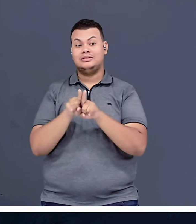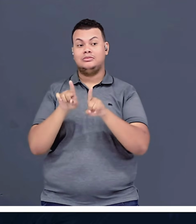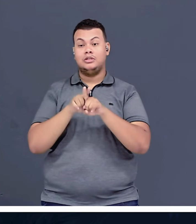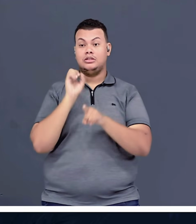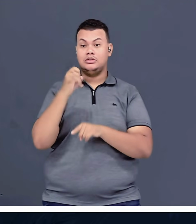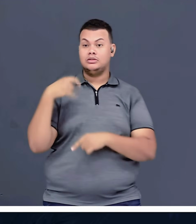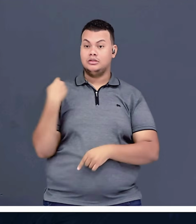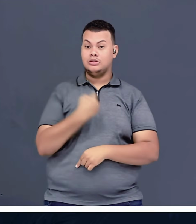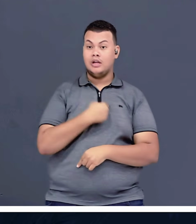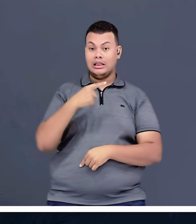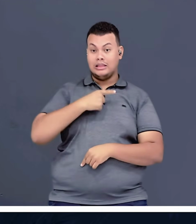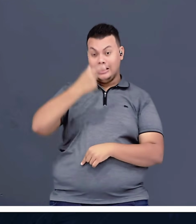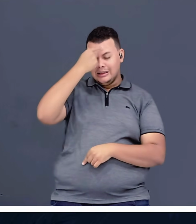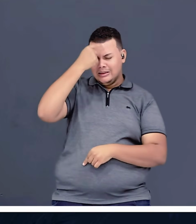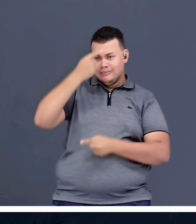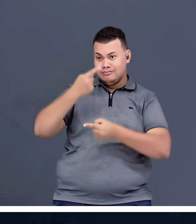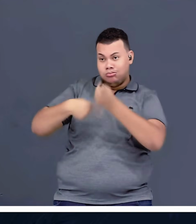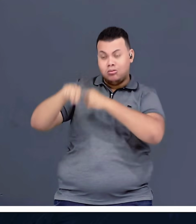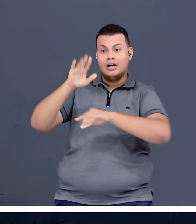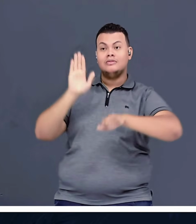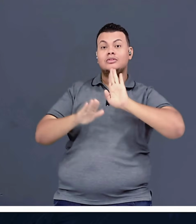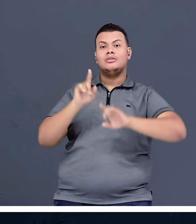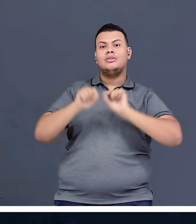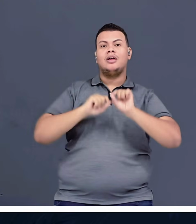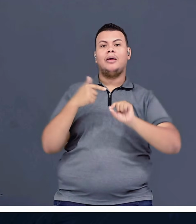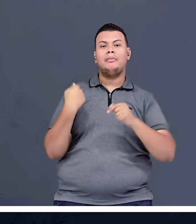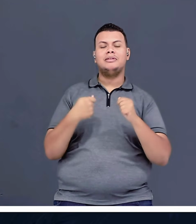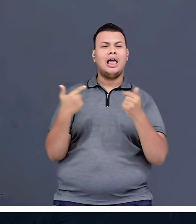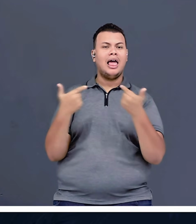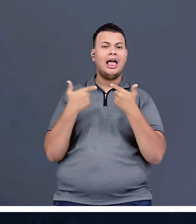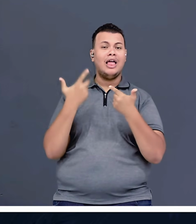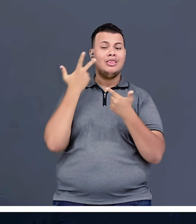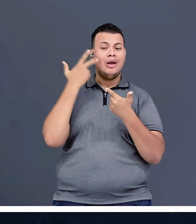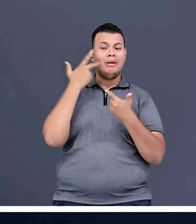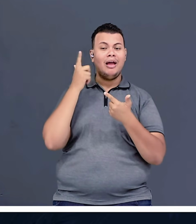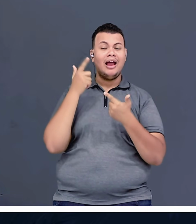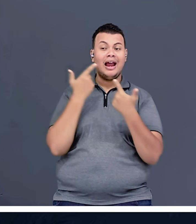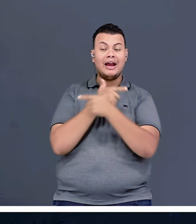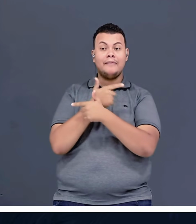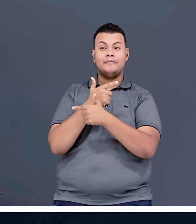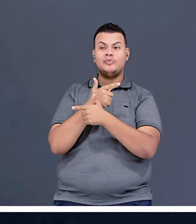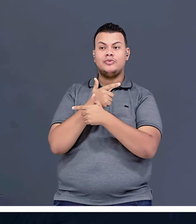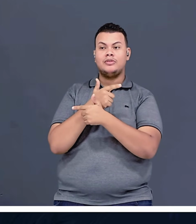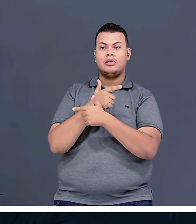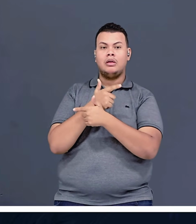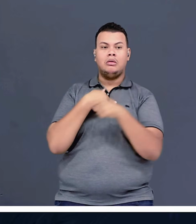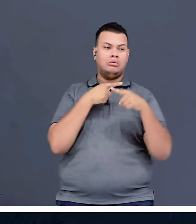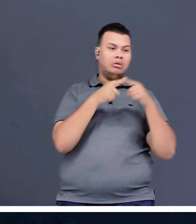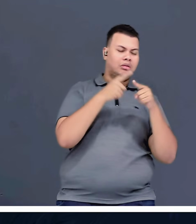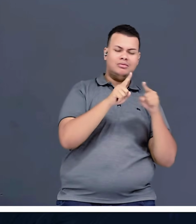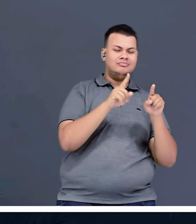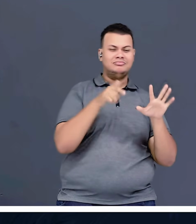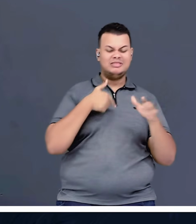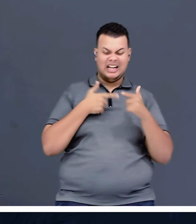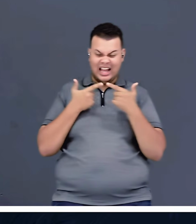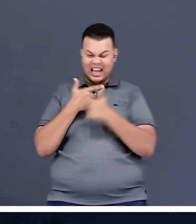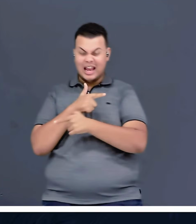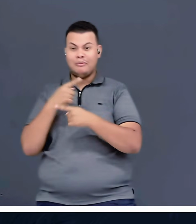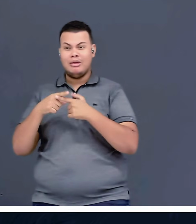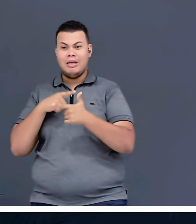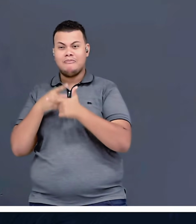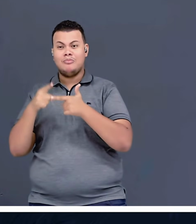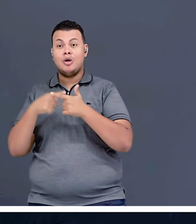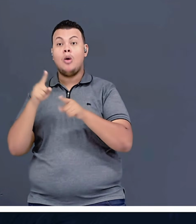Quando nós temos uma mentalidade de abundância, às vezes a gente tem que rir da situação mesmo, ao invés de estar reclamando. Porque às vezes as